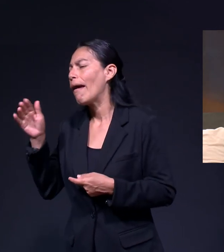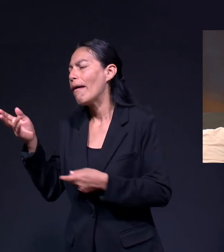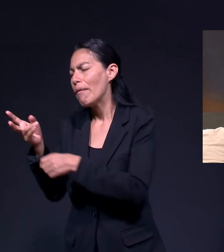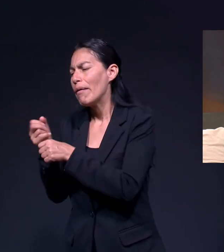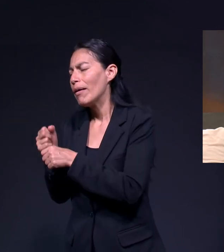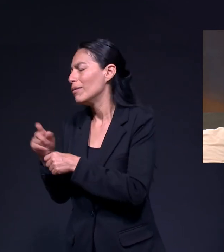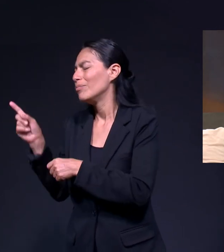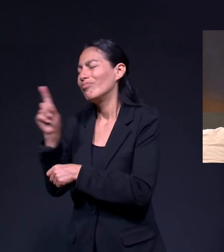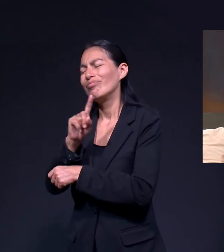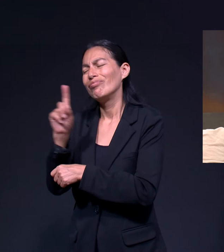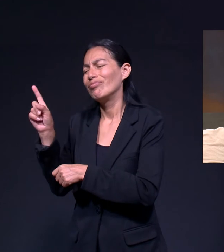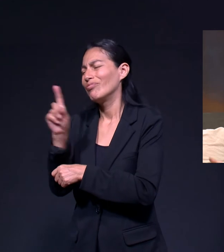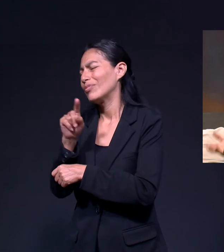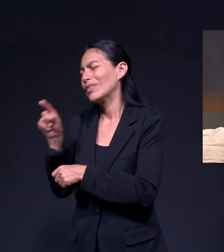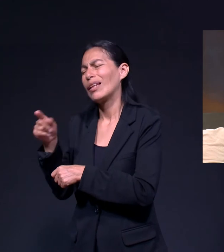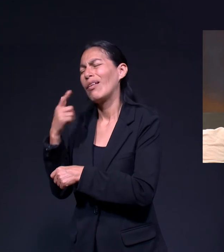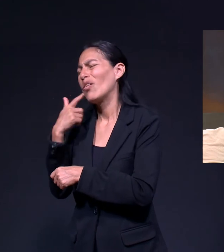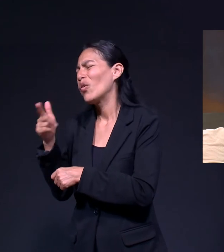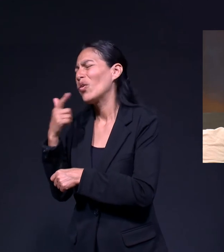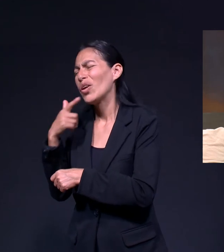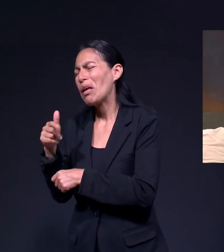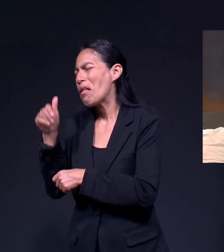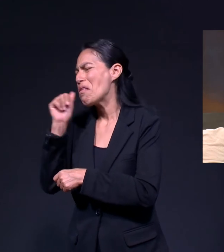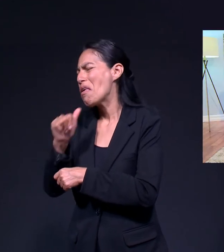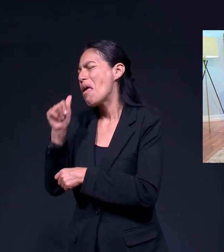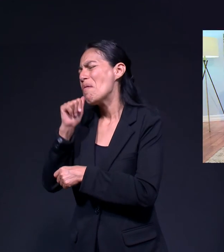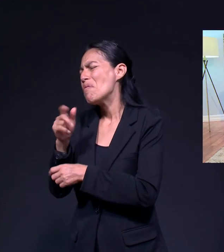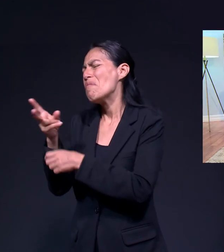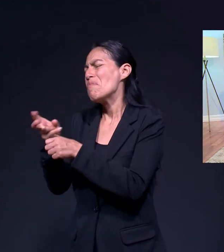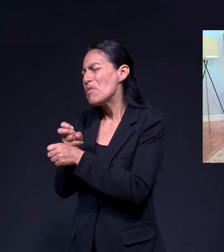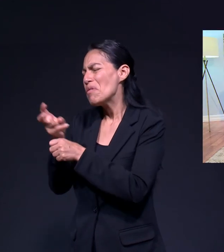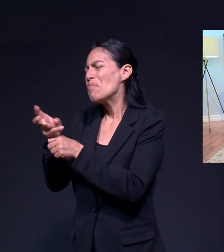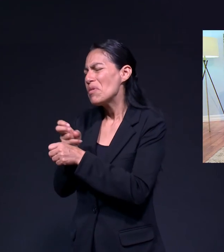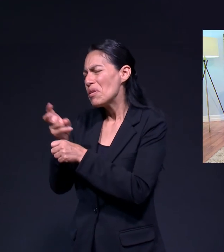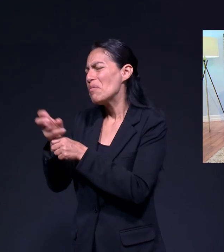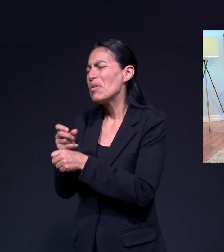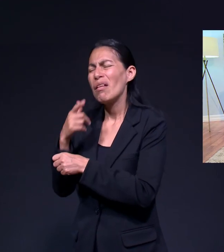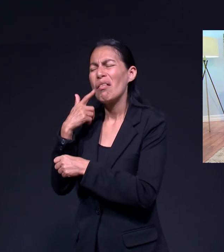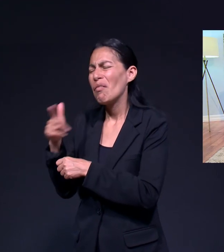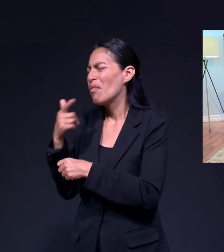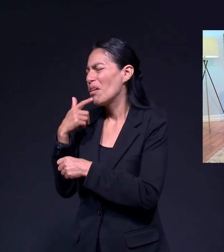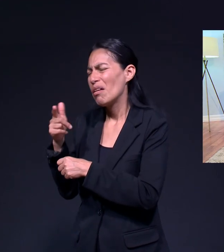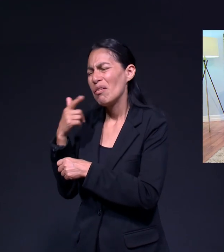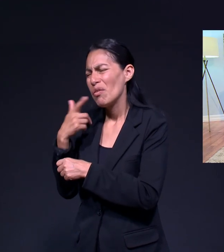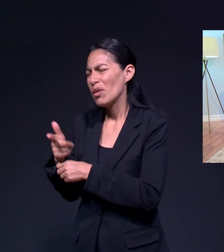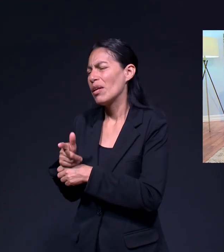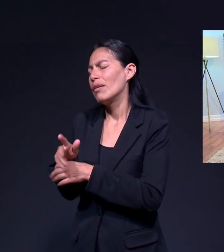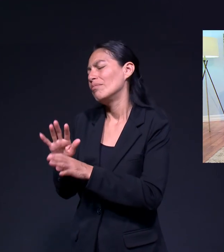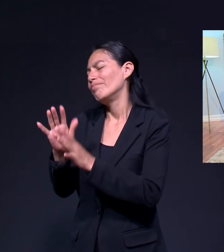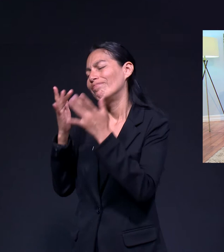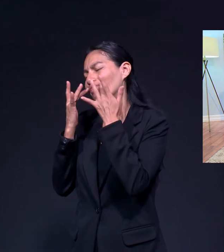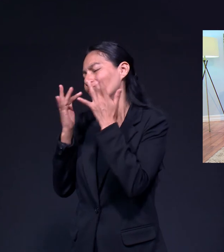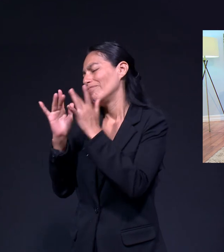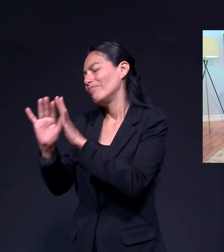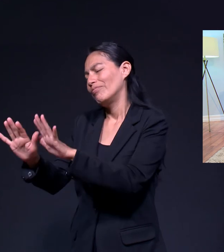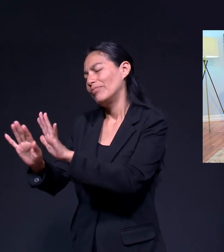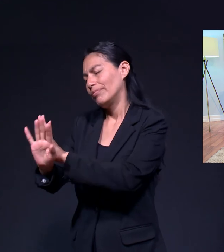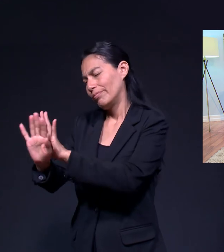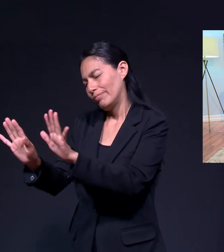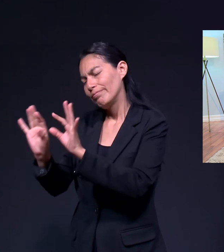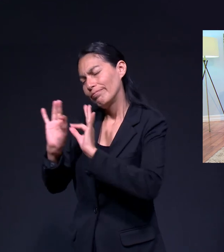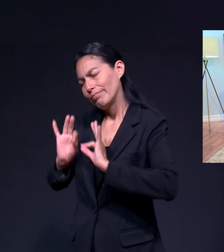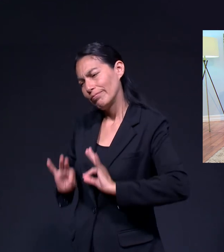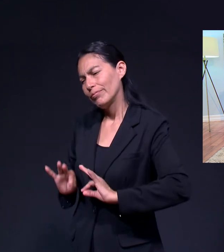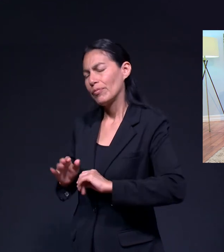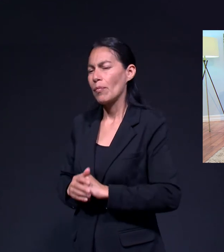nunca nos eta ha puesto sorpresa esa persona se levantó también entonces ahí pude ver que la oración definitivamente